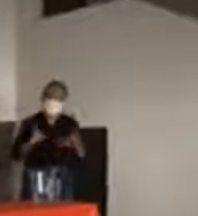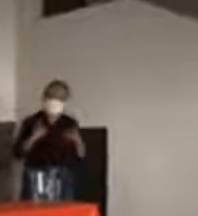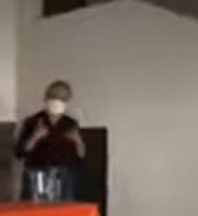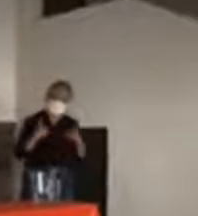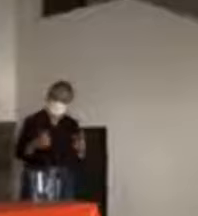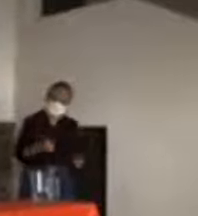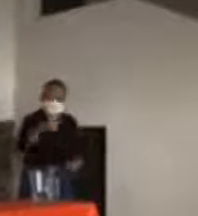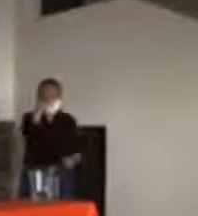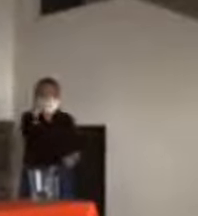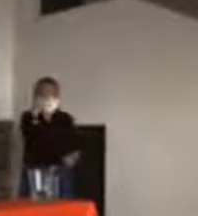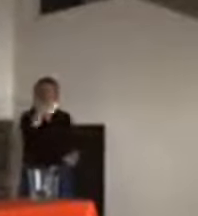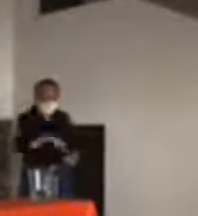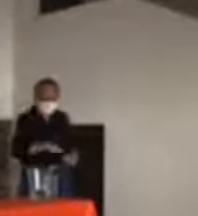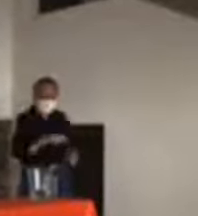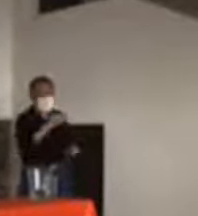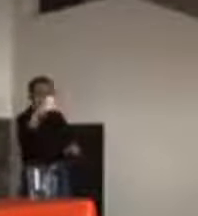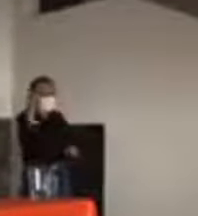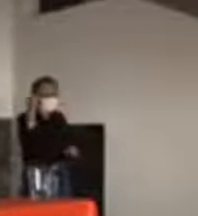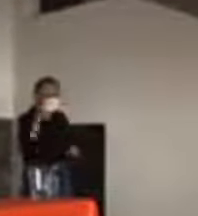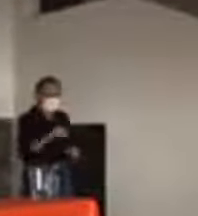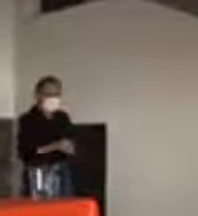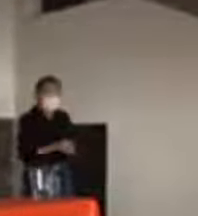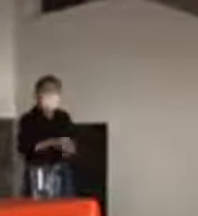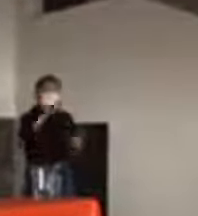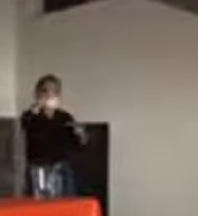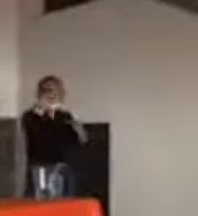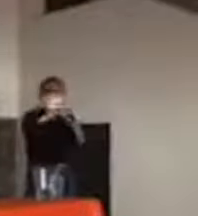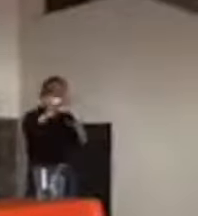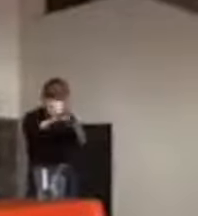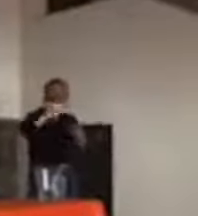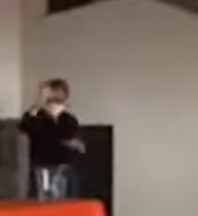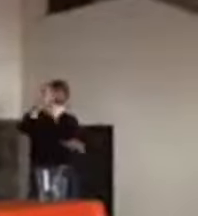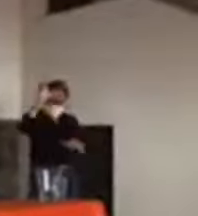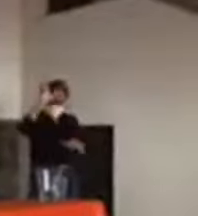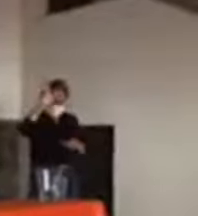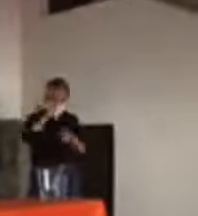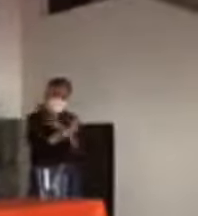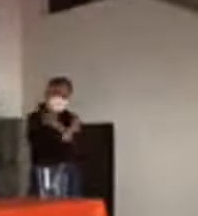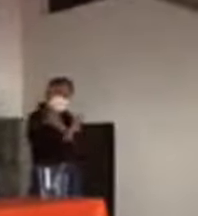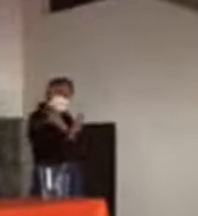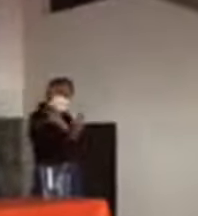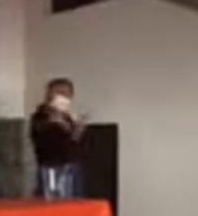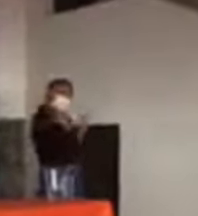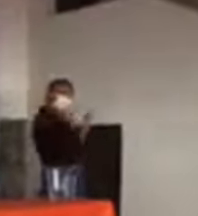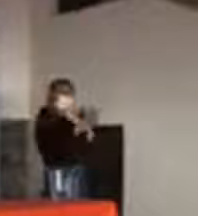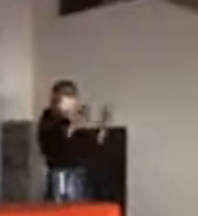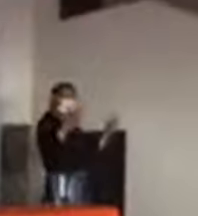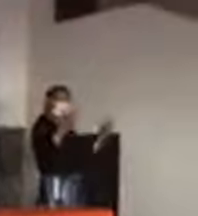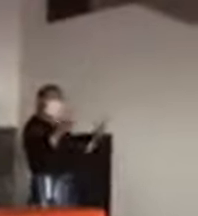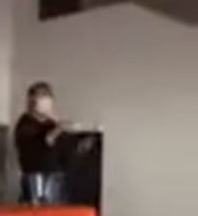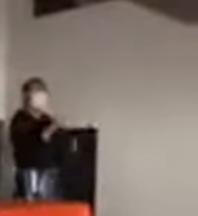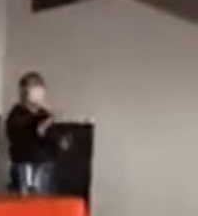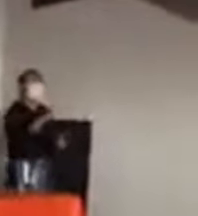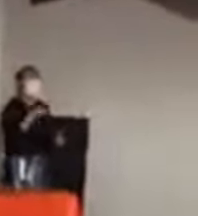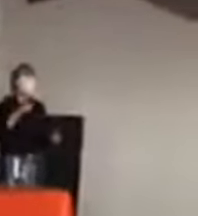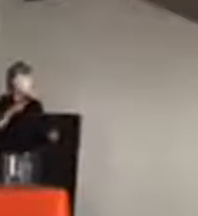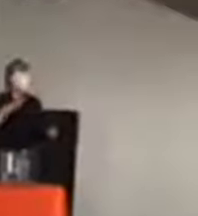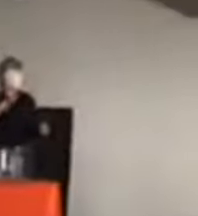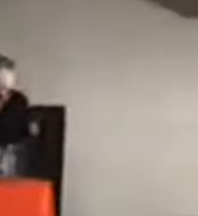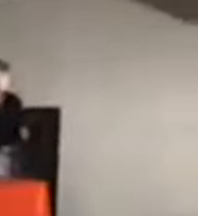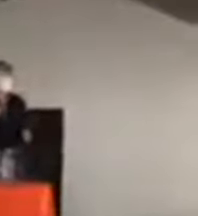a México. El voto es un ejercicio de libertad que nos dignifica y compromete con nuestro